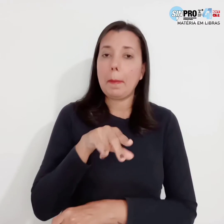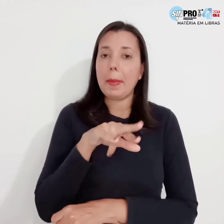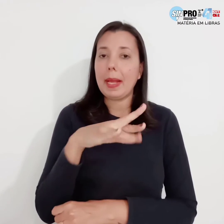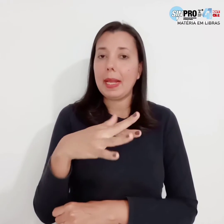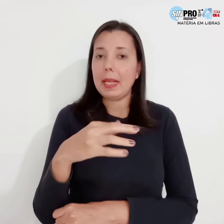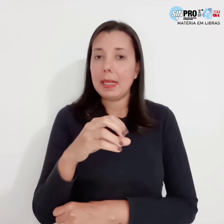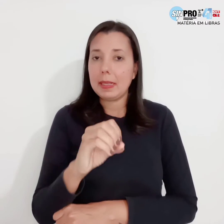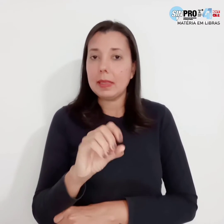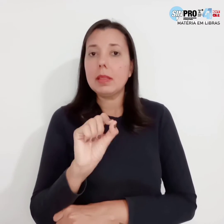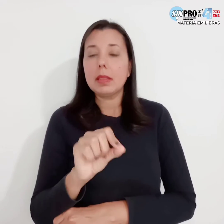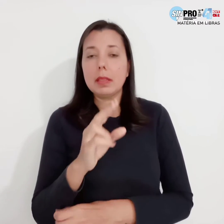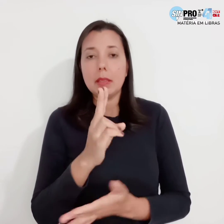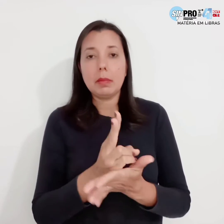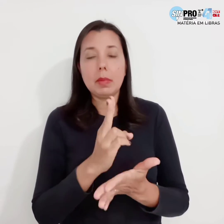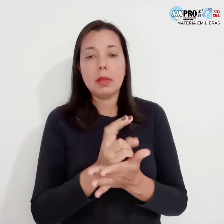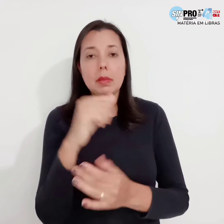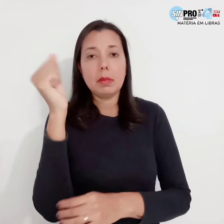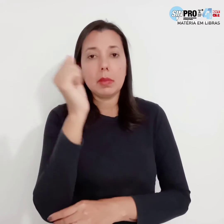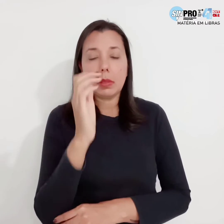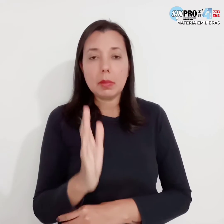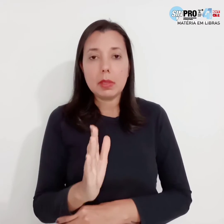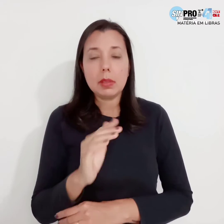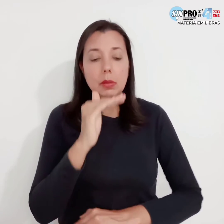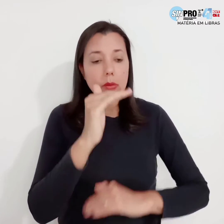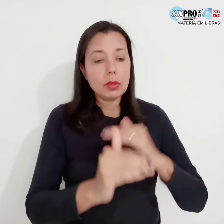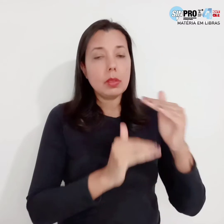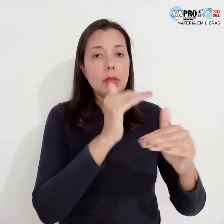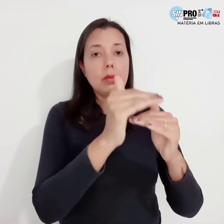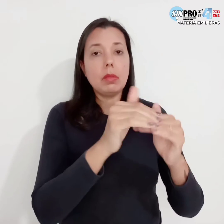Neri, mesmo que o Brasil cresça, em média,